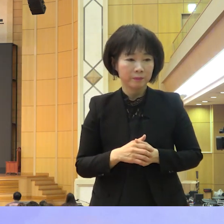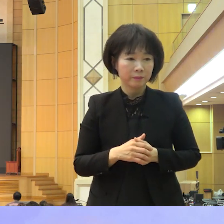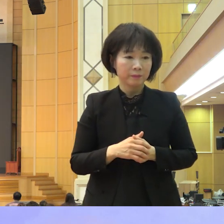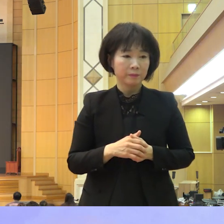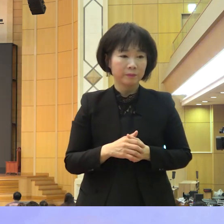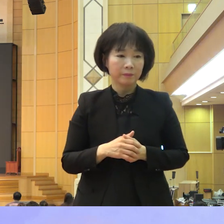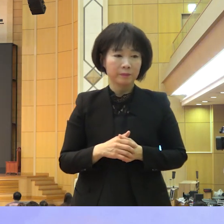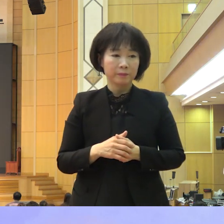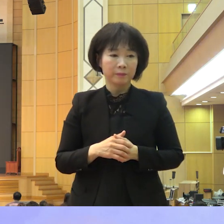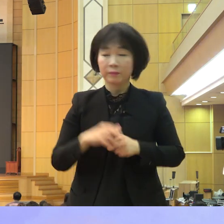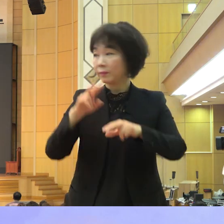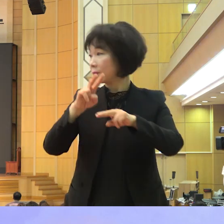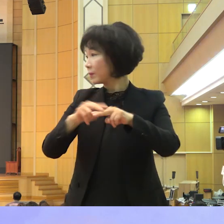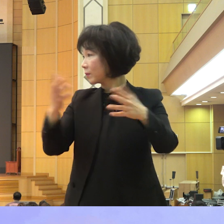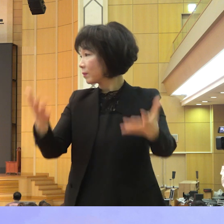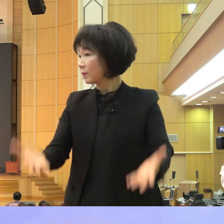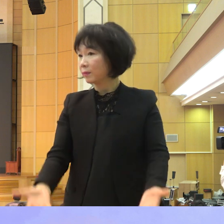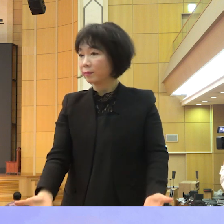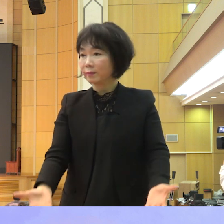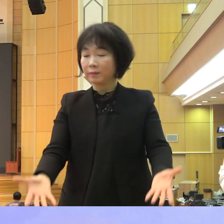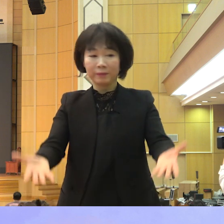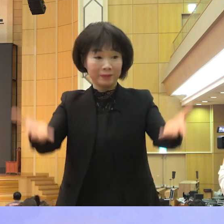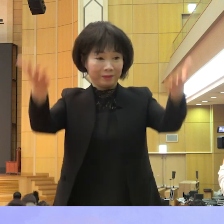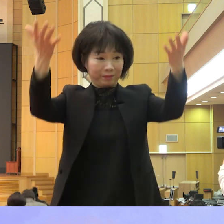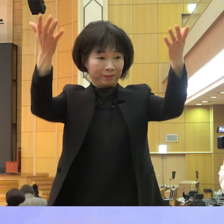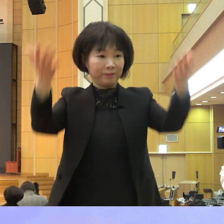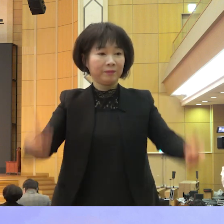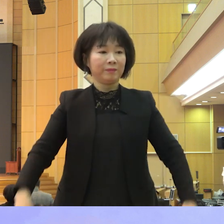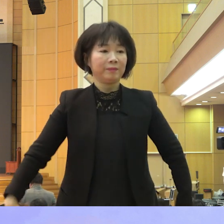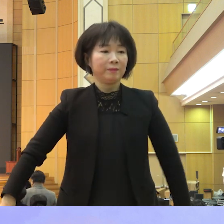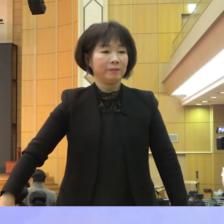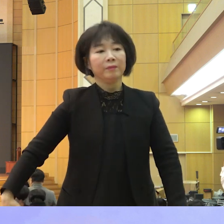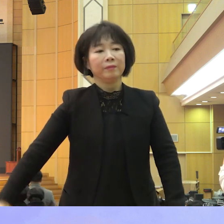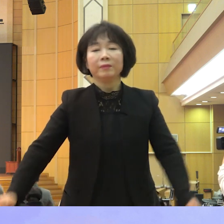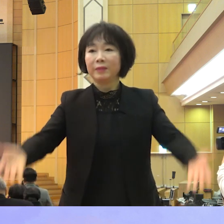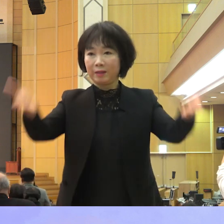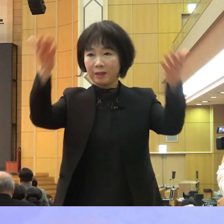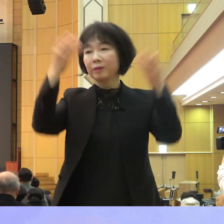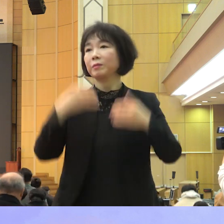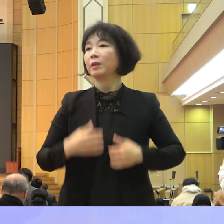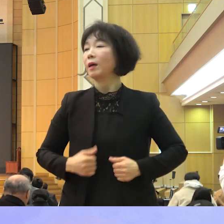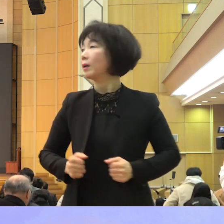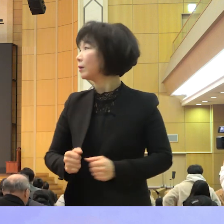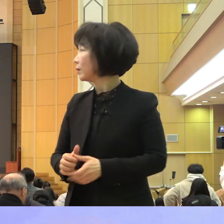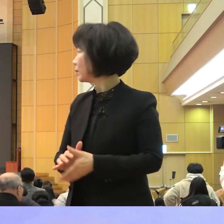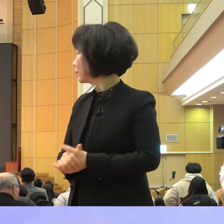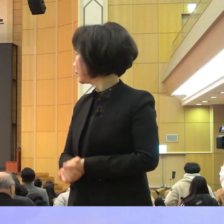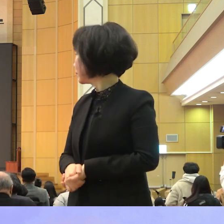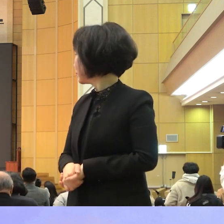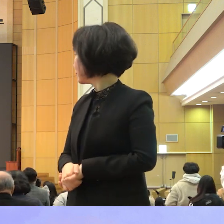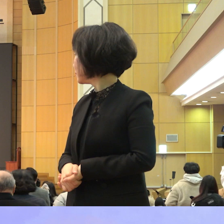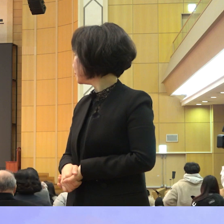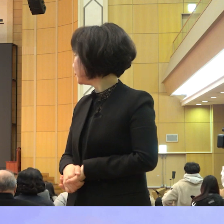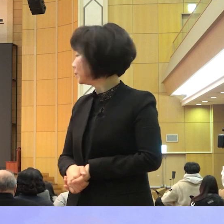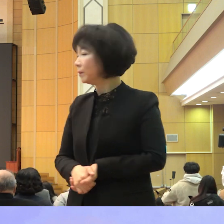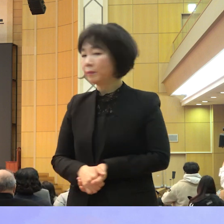성도님들은 자리에서 일어나 주셔서 하나님 축복해 주시니 찬양 2번 하시고 목사님 축도해